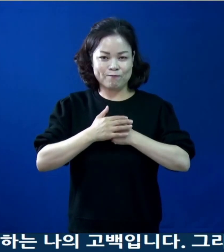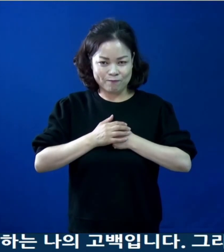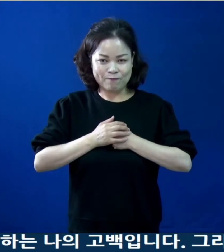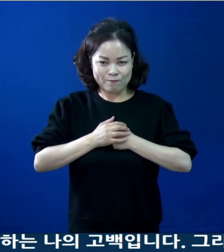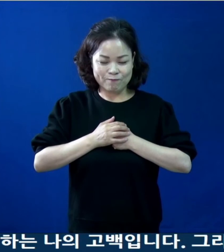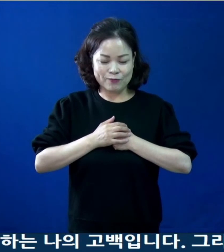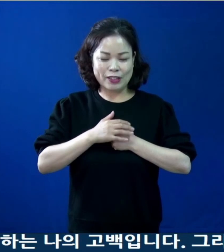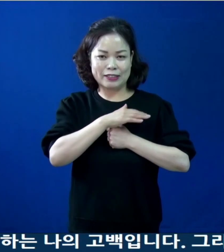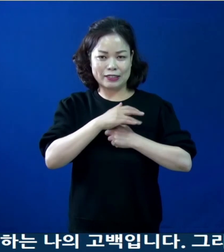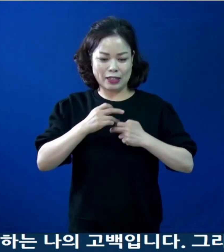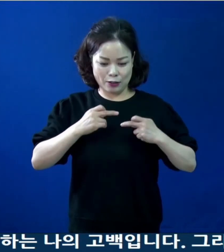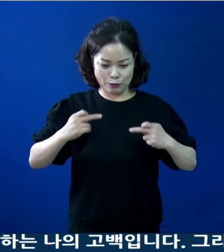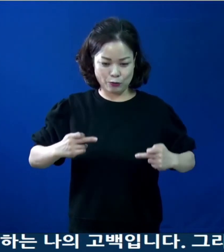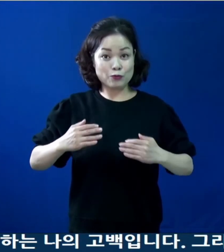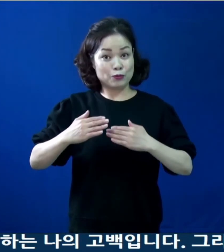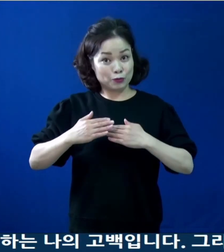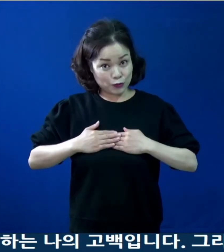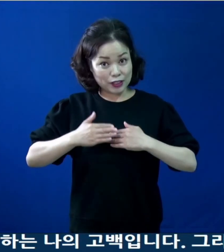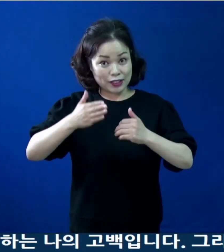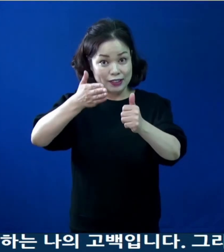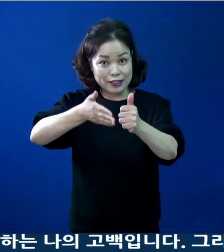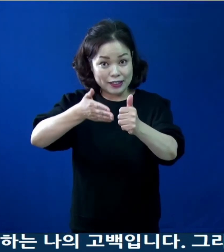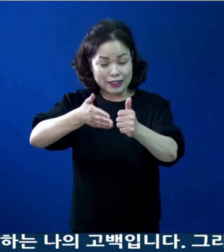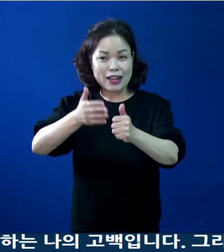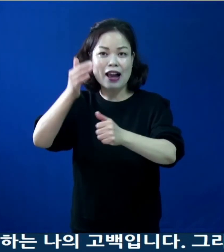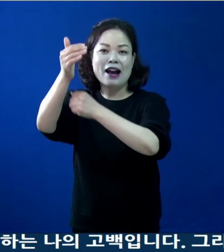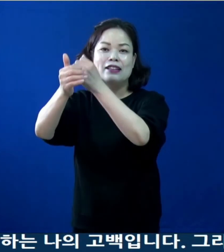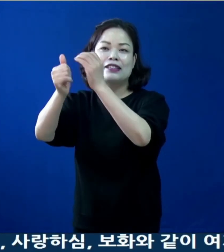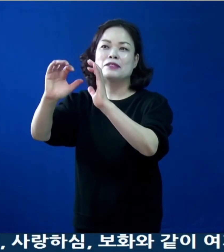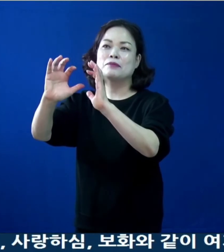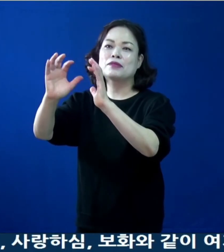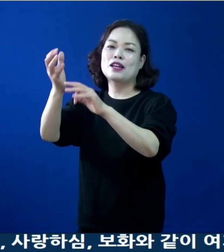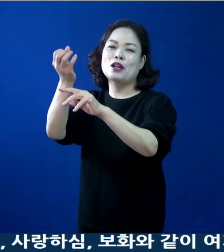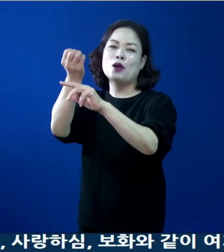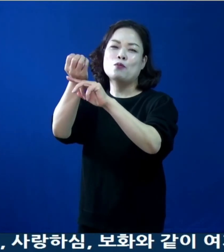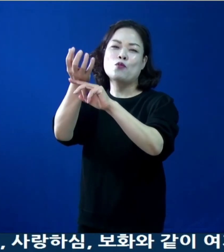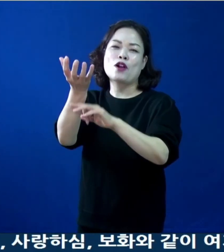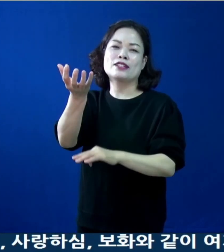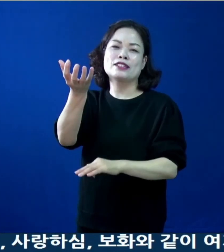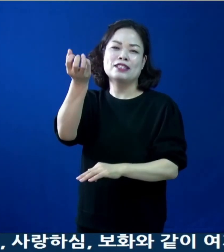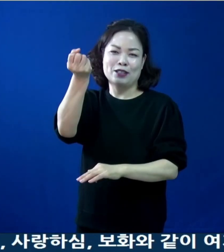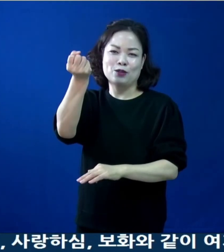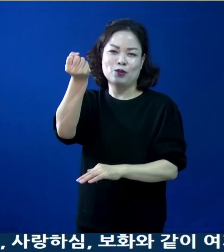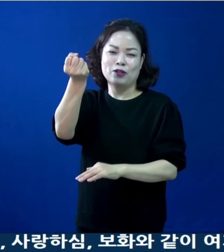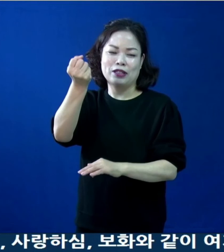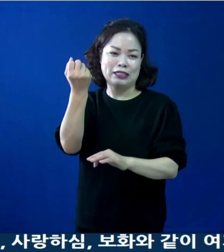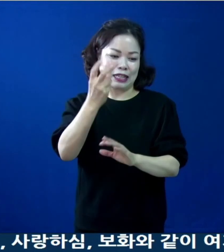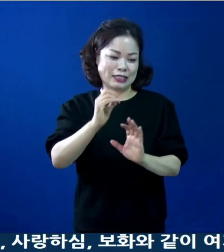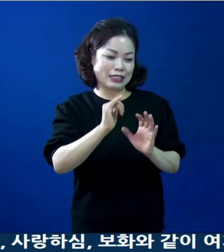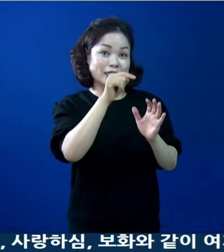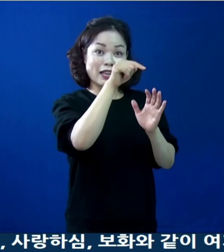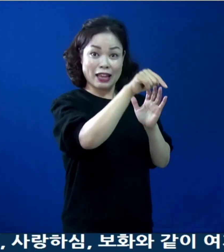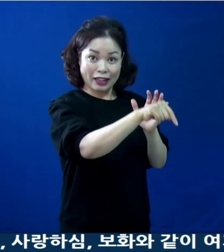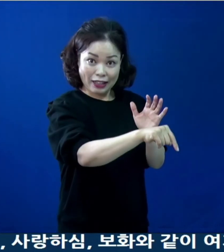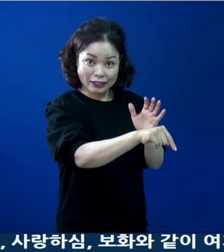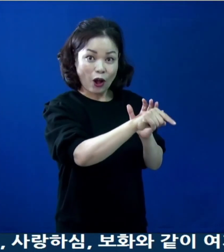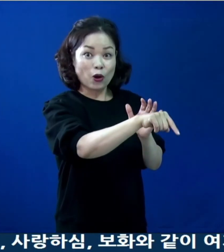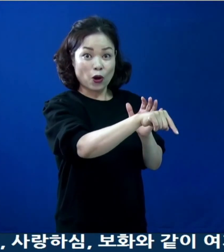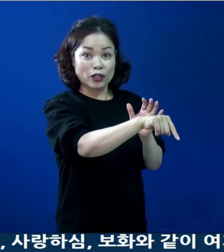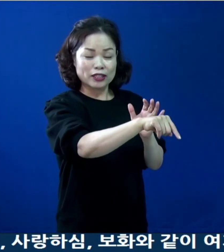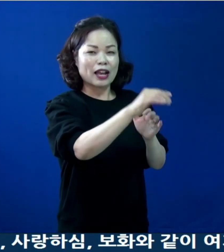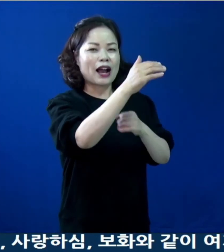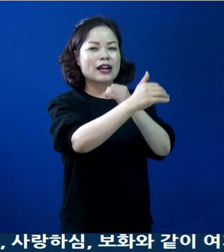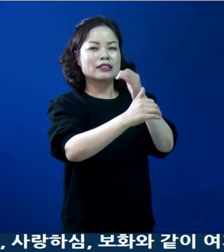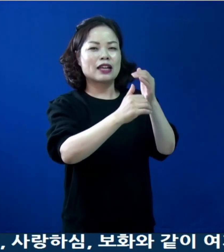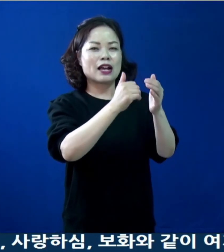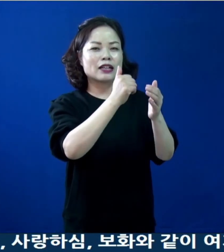흉패 잘 부착하십시다. 그리고 하나님 나라의 보화를 가지고 다시 세상으로 나가서 거기에